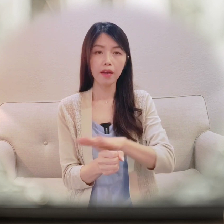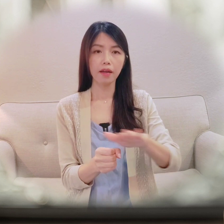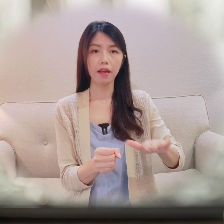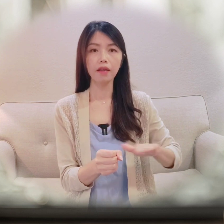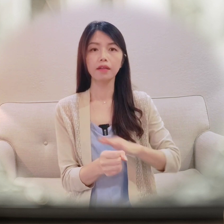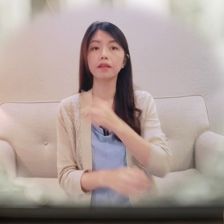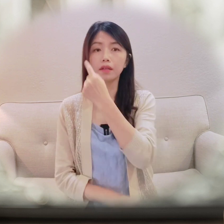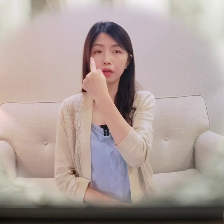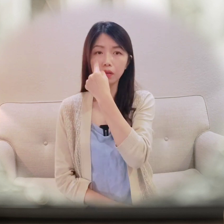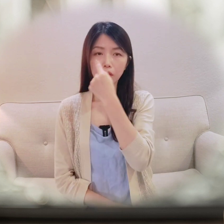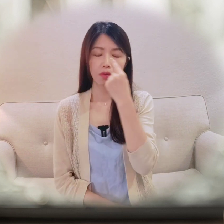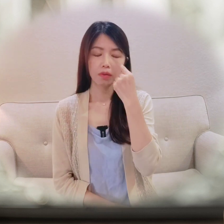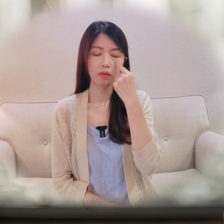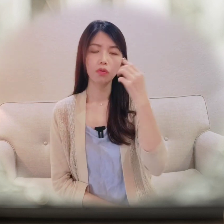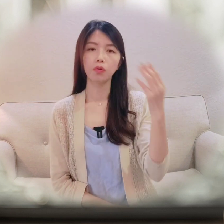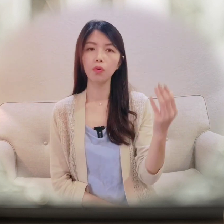사랑의